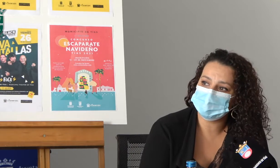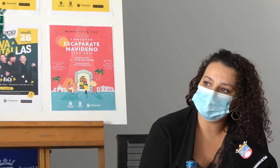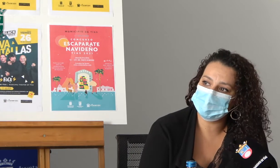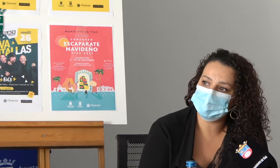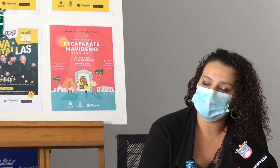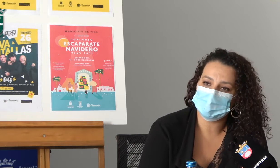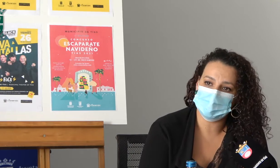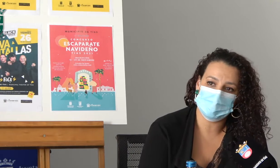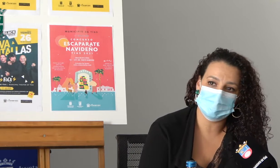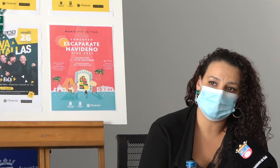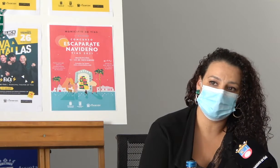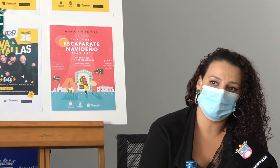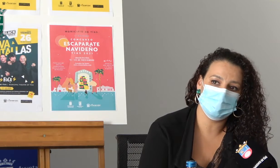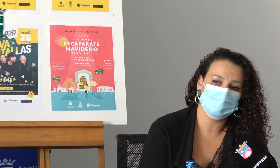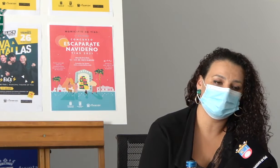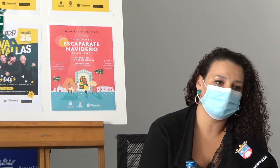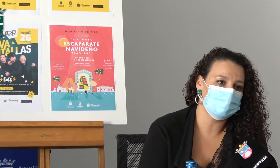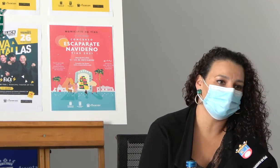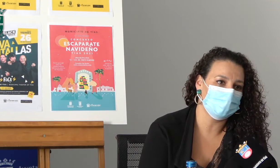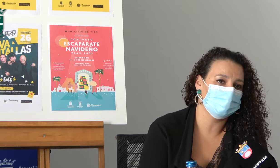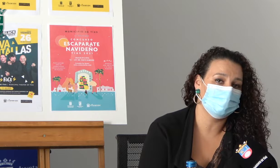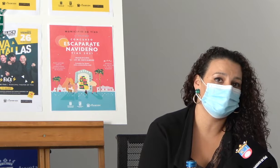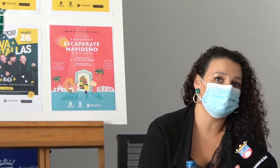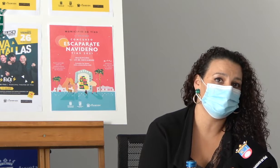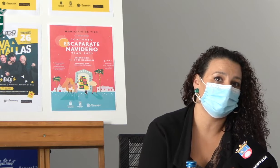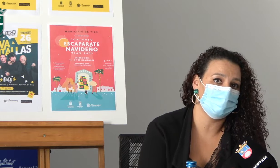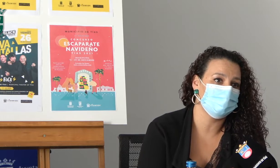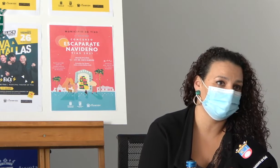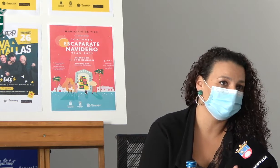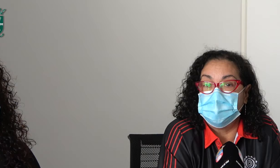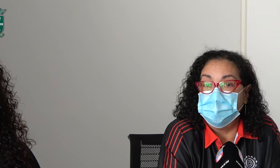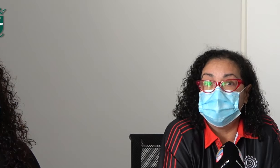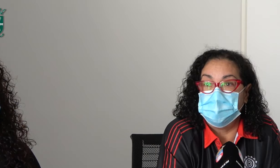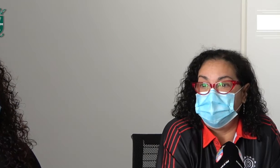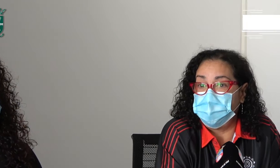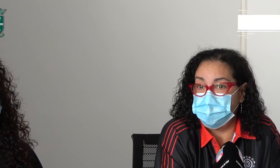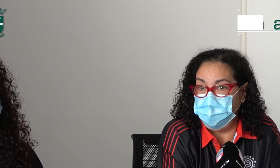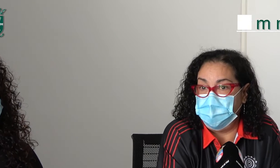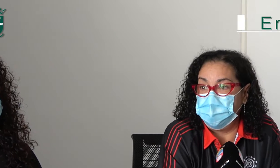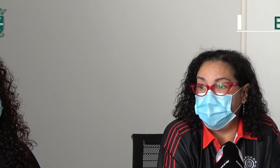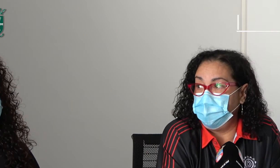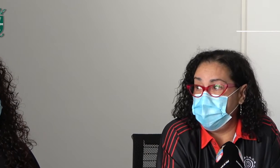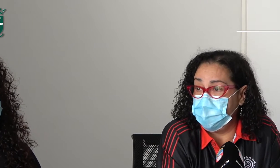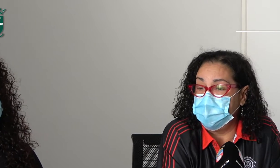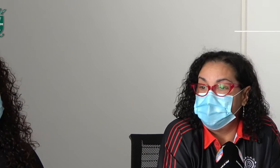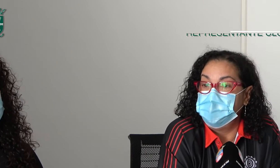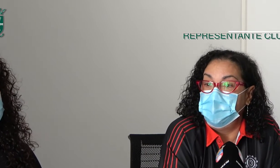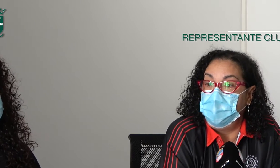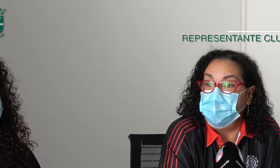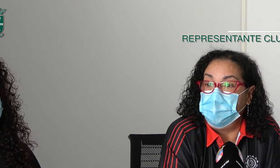oportunidad importante porque nuestro Centro Especial de Empleo contrata a personas con grandes necesidades de apoyo. Queremos participar y